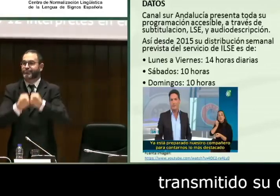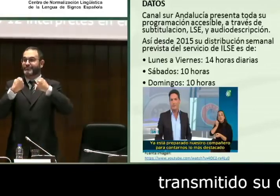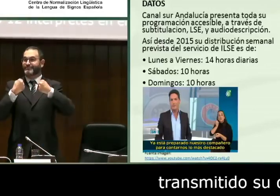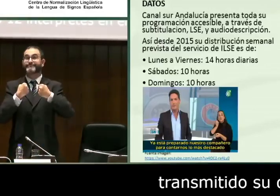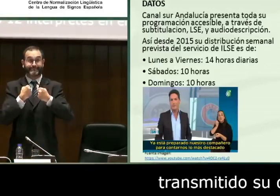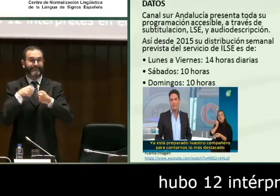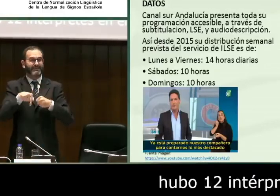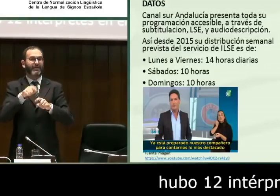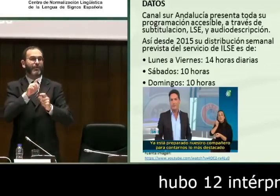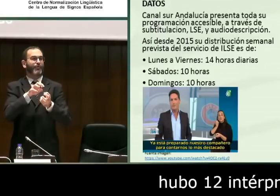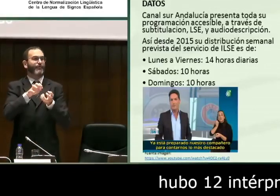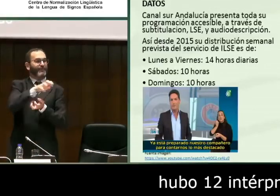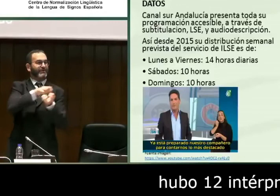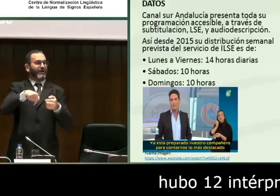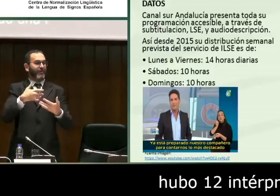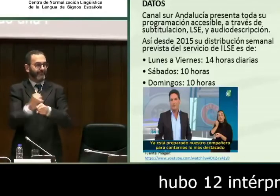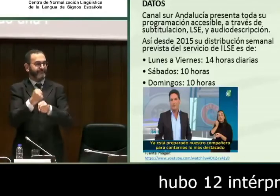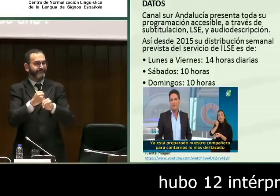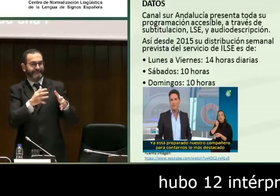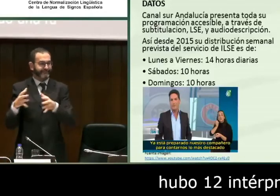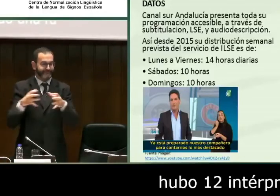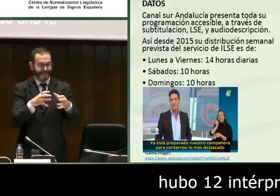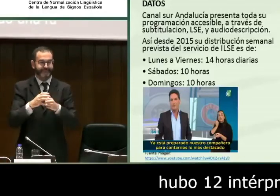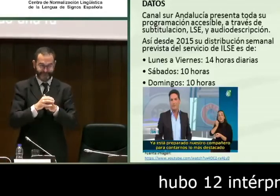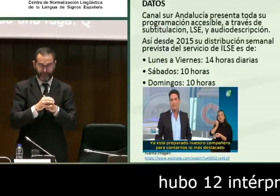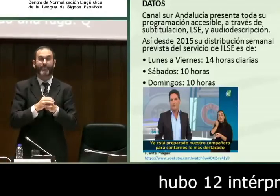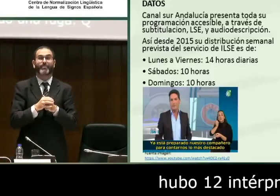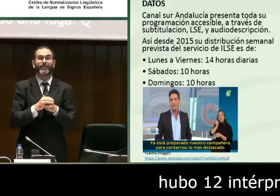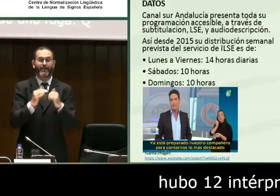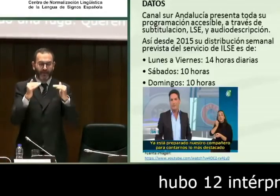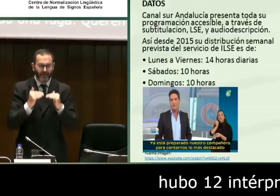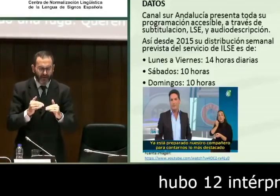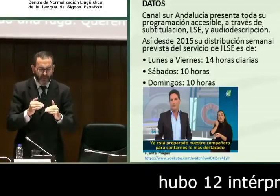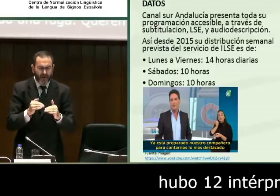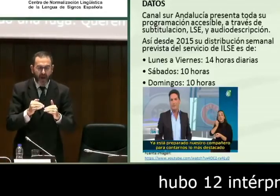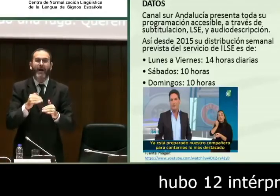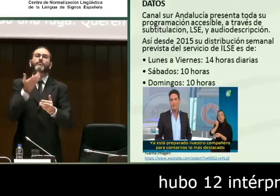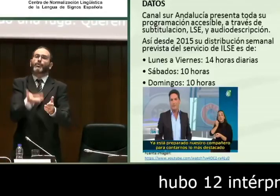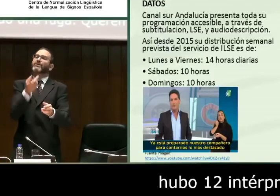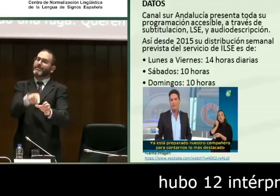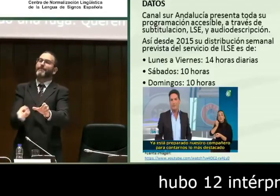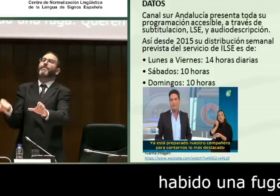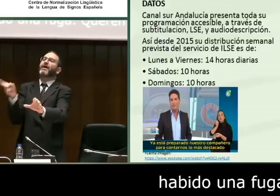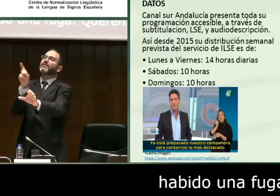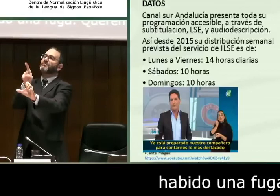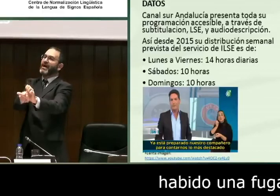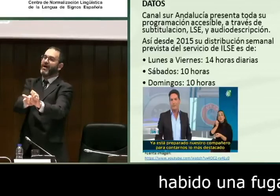Andalucía, porque las condiciones laborales que ofrecen son pues muy